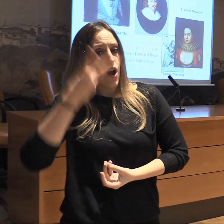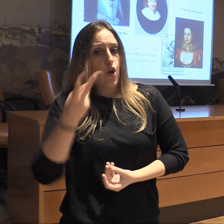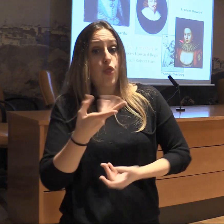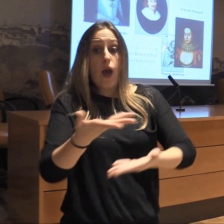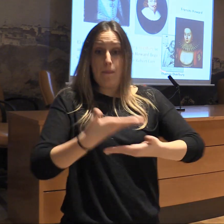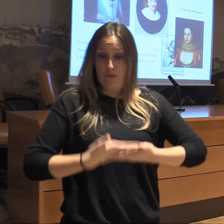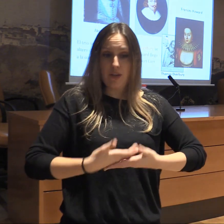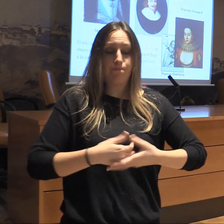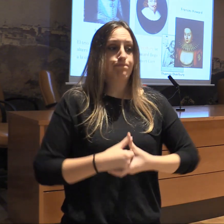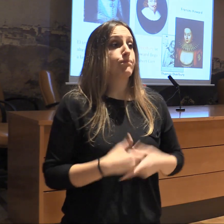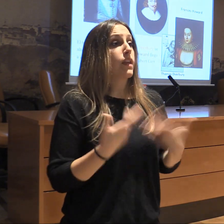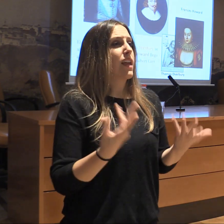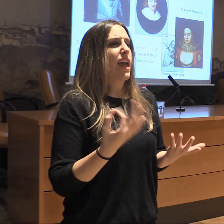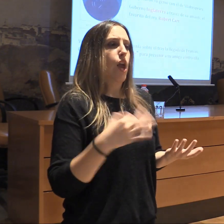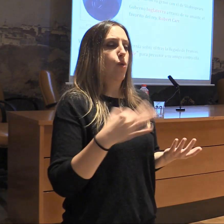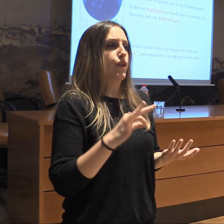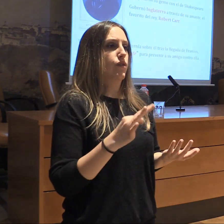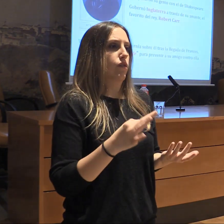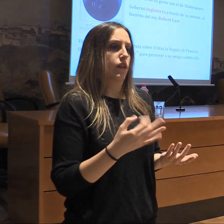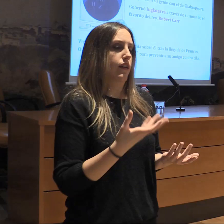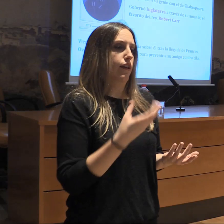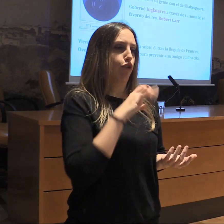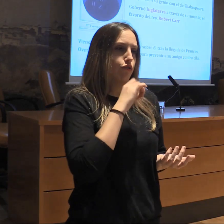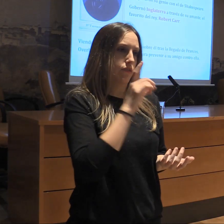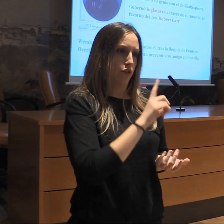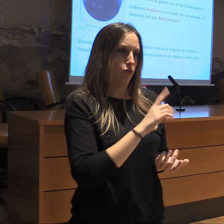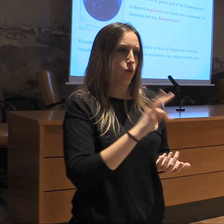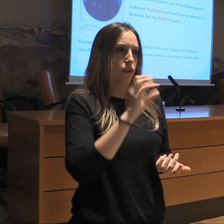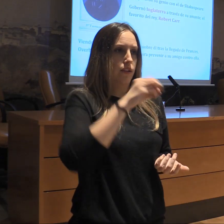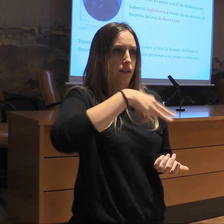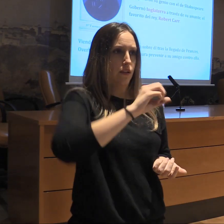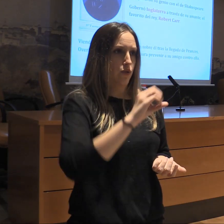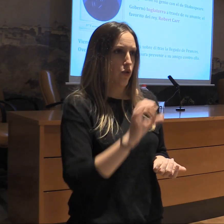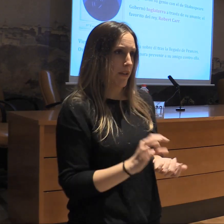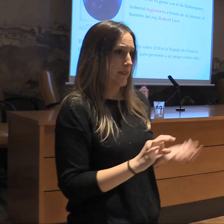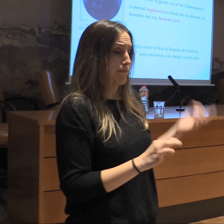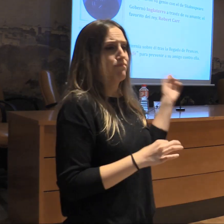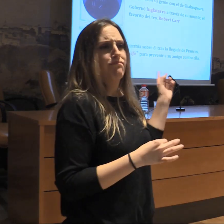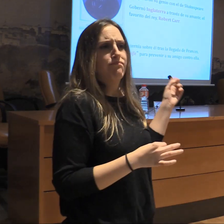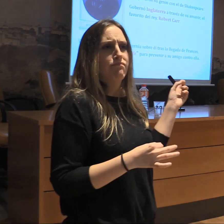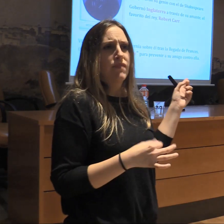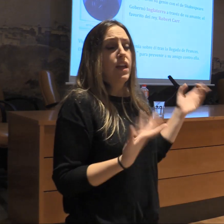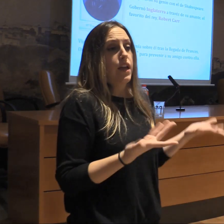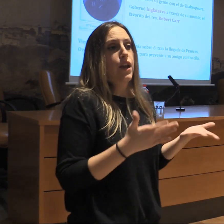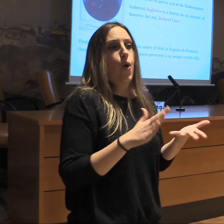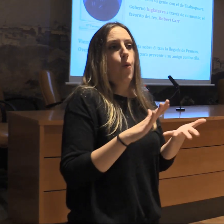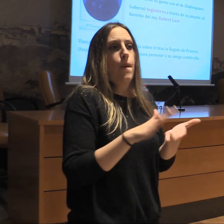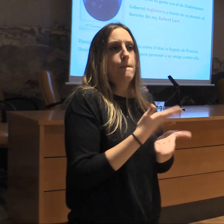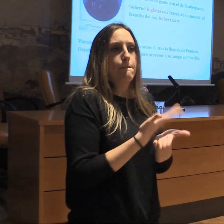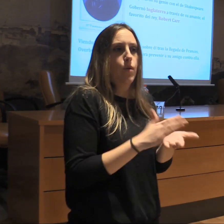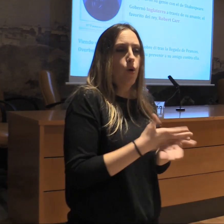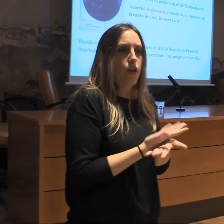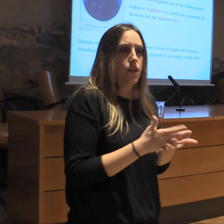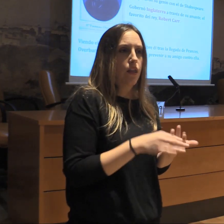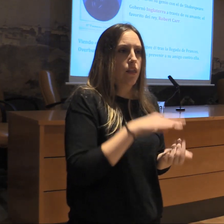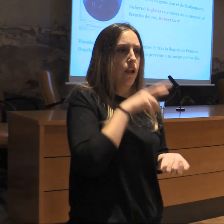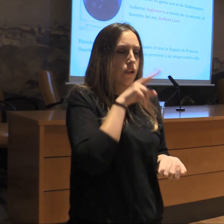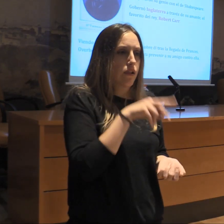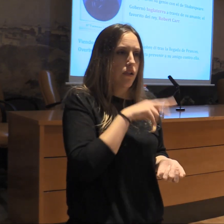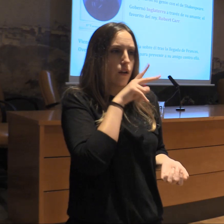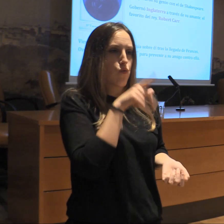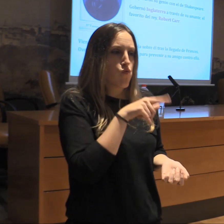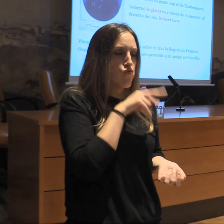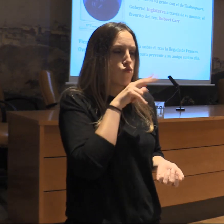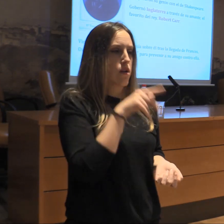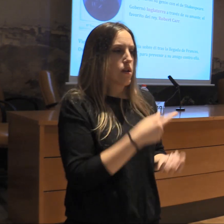que no estaba contento era Tomás Overbury. Overbury era un poeta de lengua viperina que algunos en su época